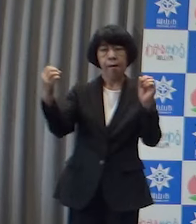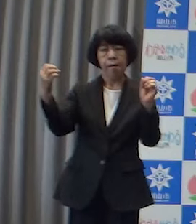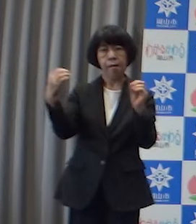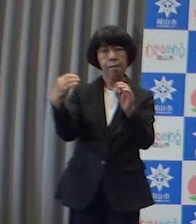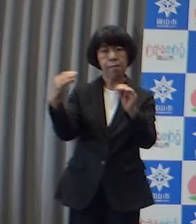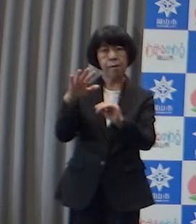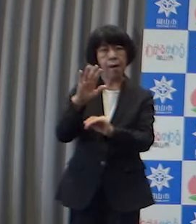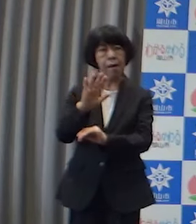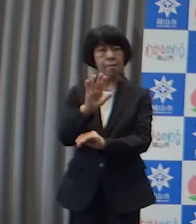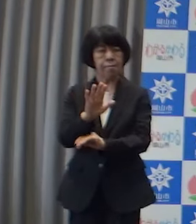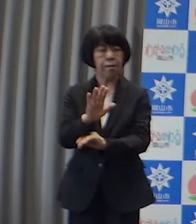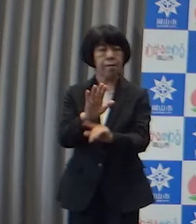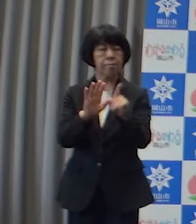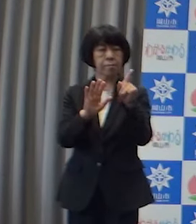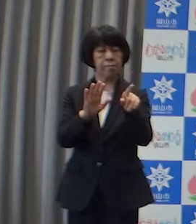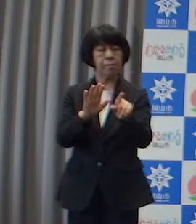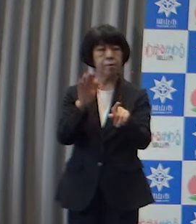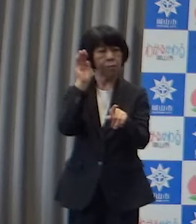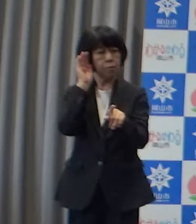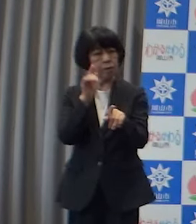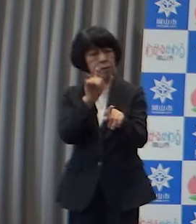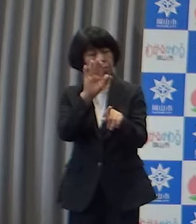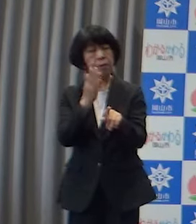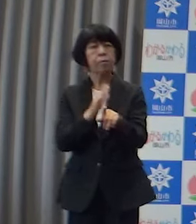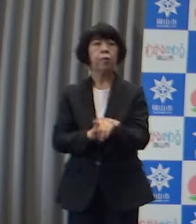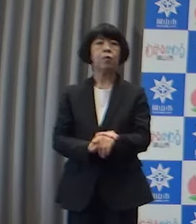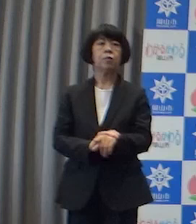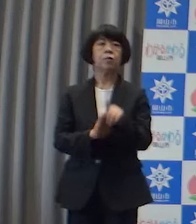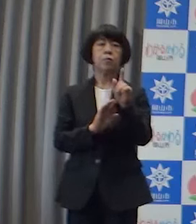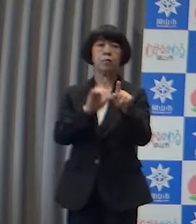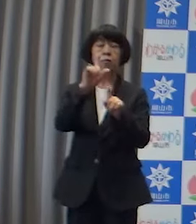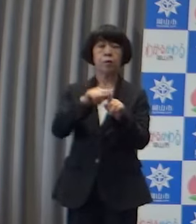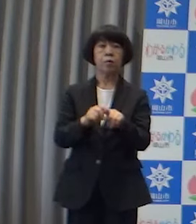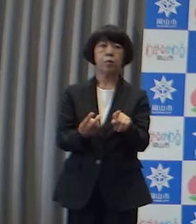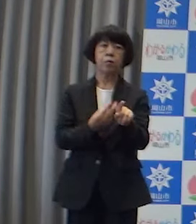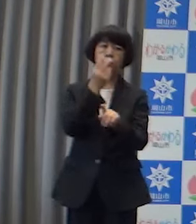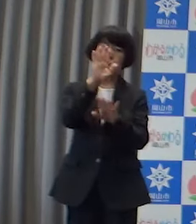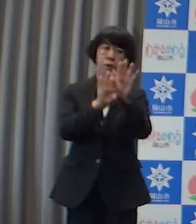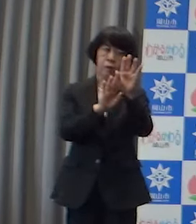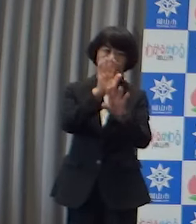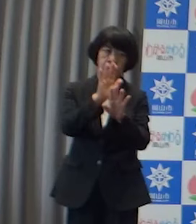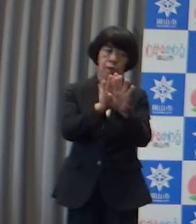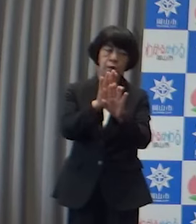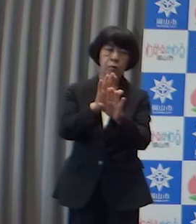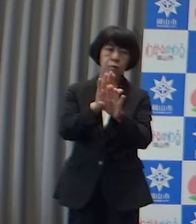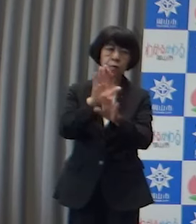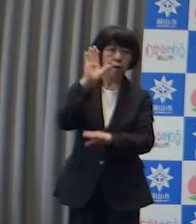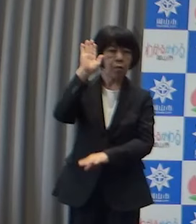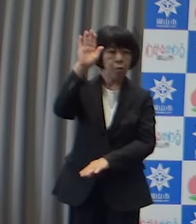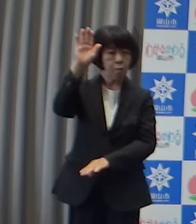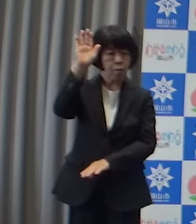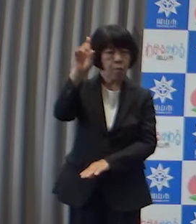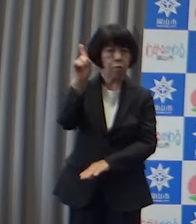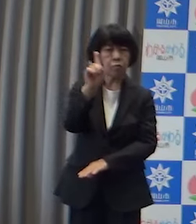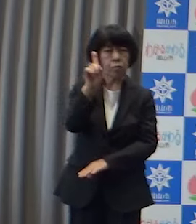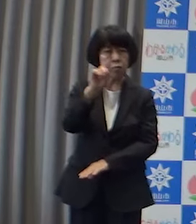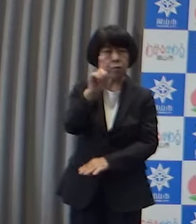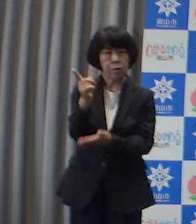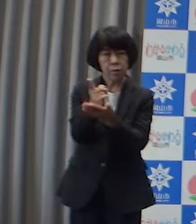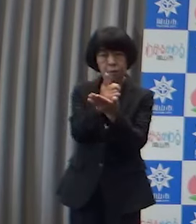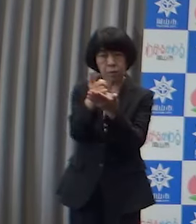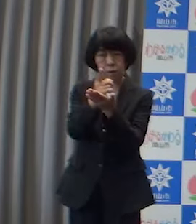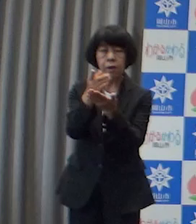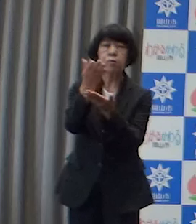どういう感じだったのか、所感をお伺いしたいのと、あと今後どうなっていくのか、お話しいただければと思います